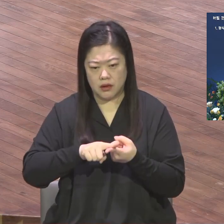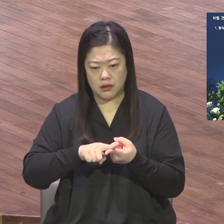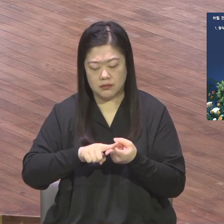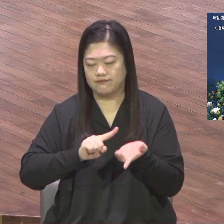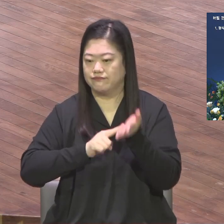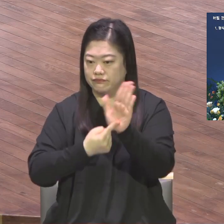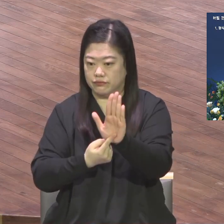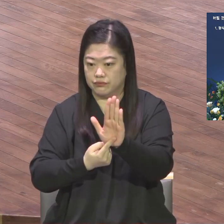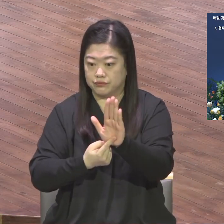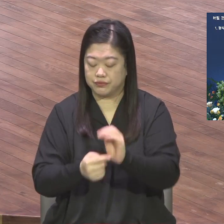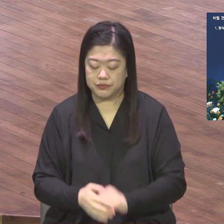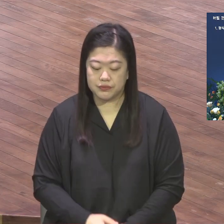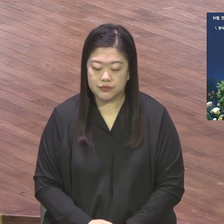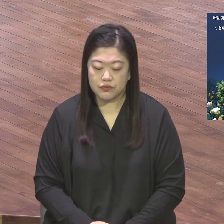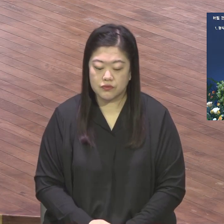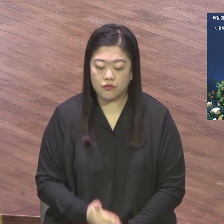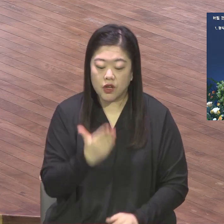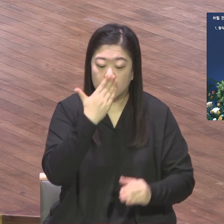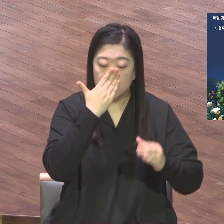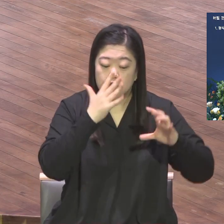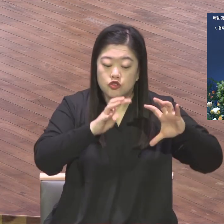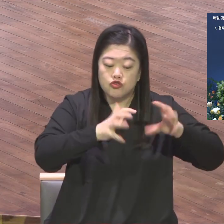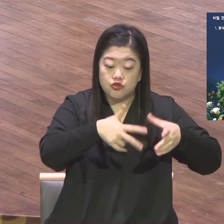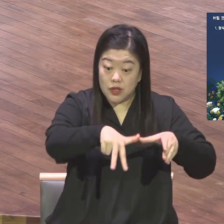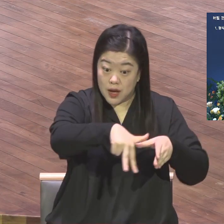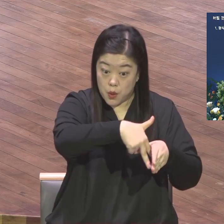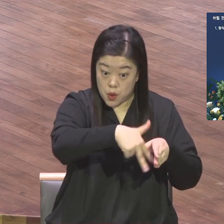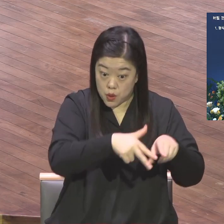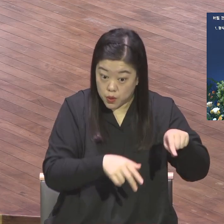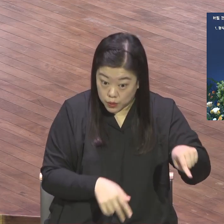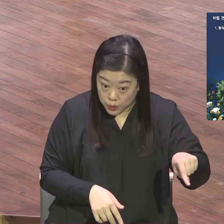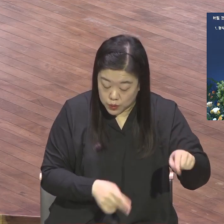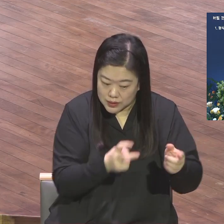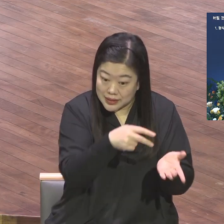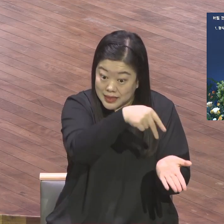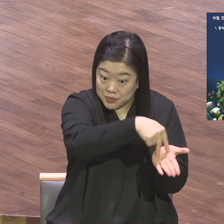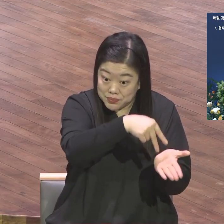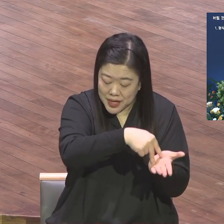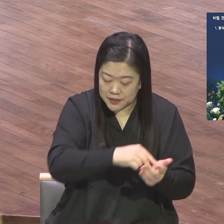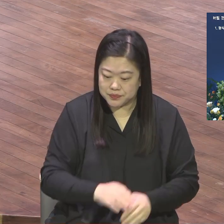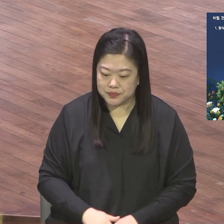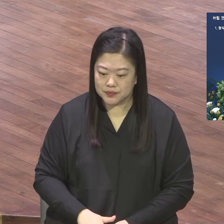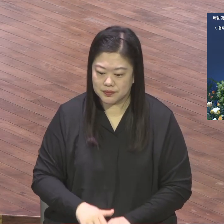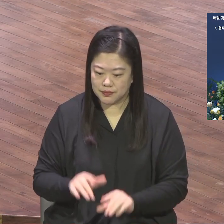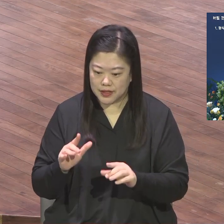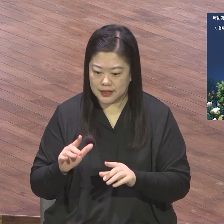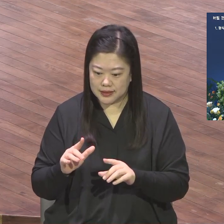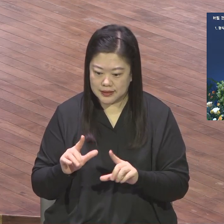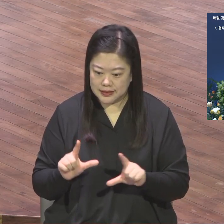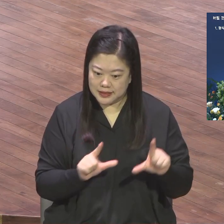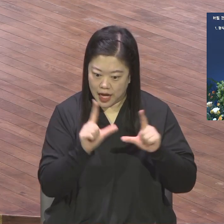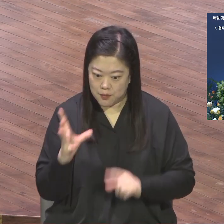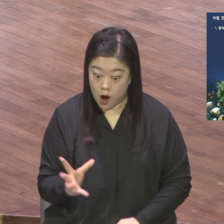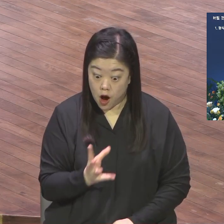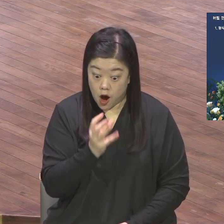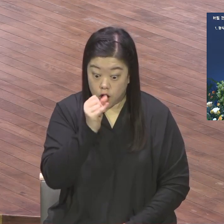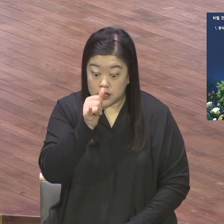금식은 유대교에서 율법을 잘 지키는 경건한 삶의